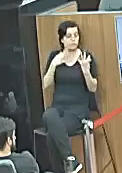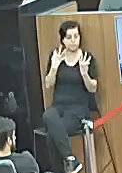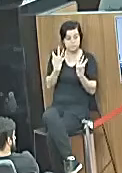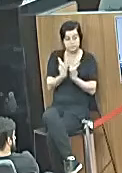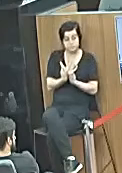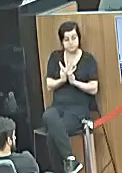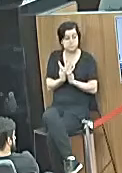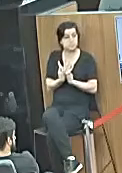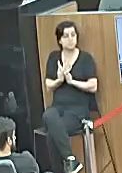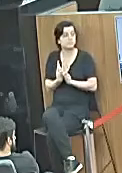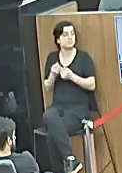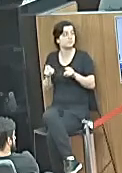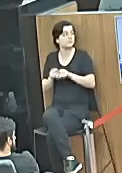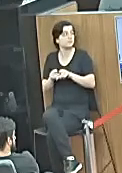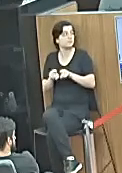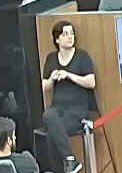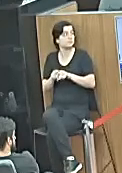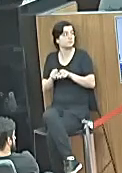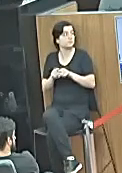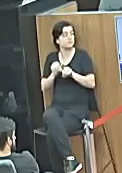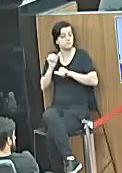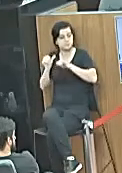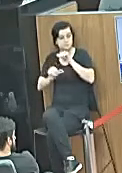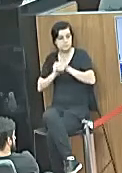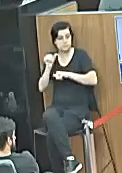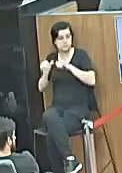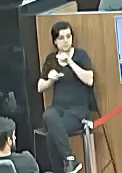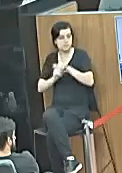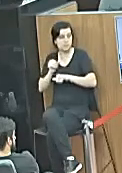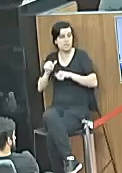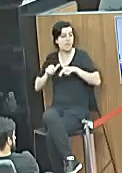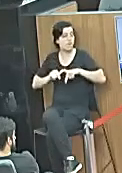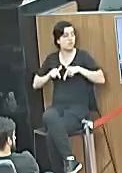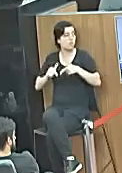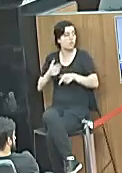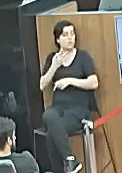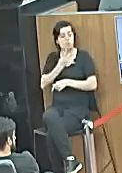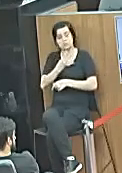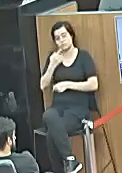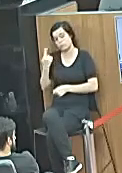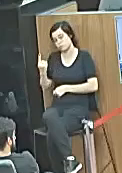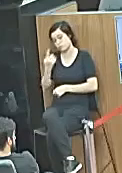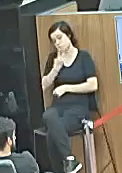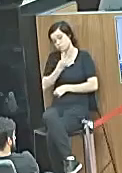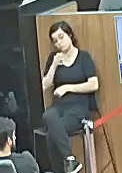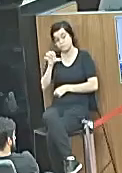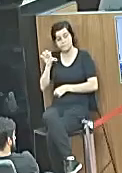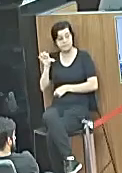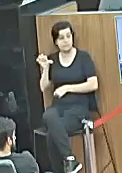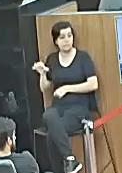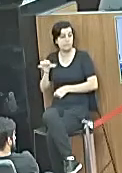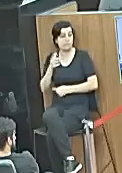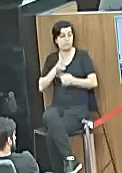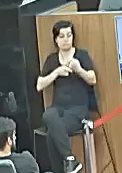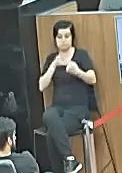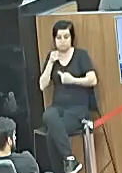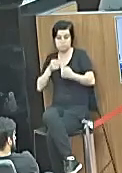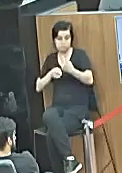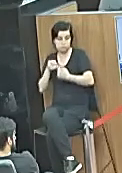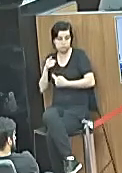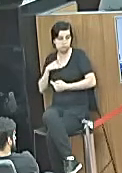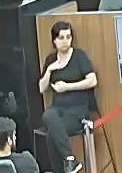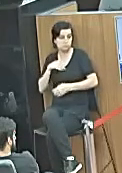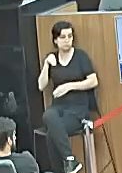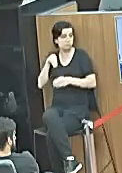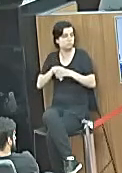restaurar a ação 4109 mediação de conflitos agrários rurais coletivos no